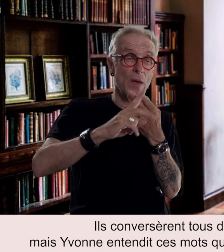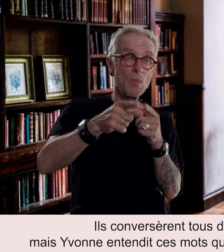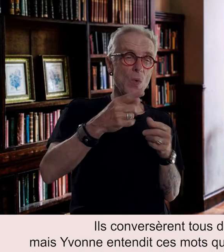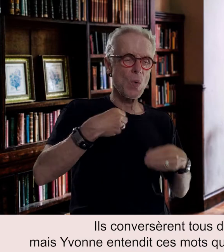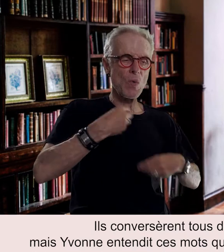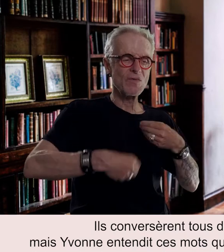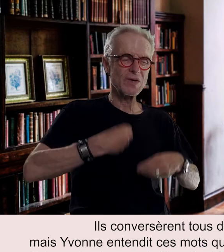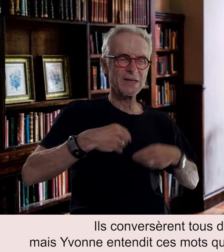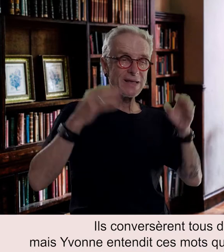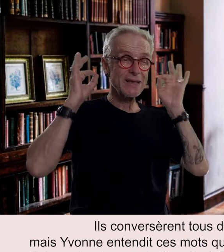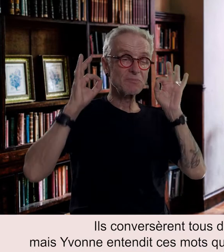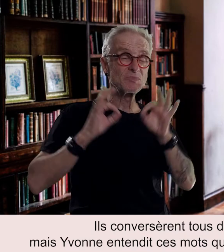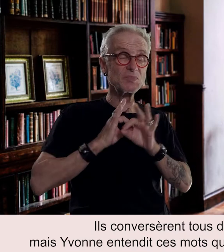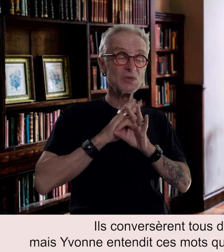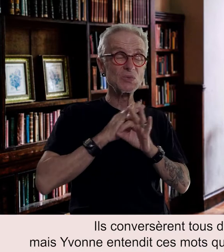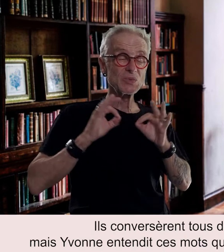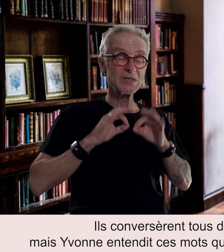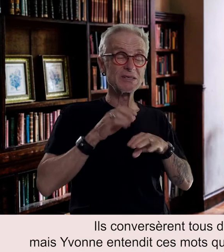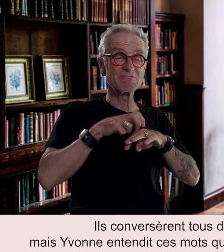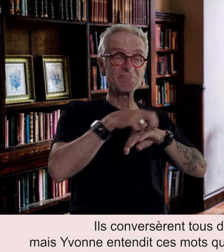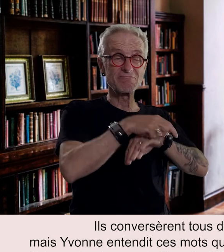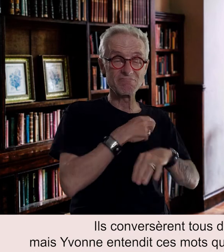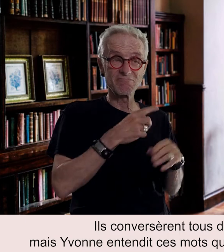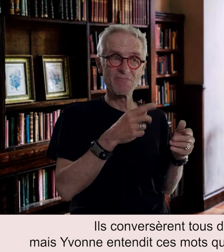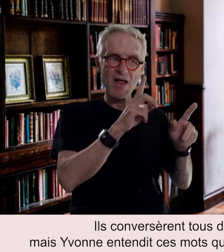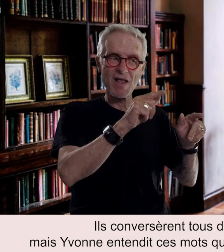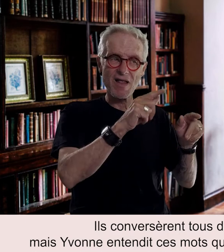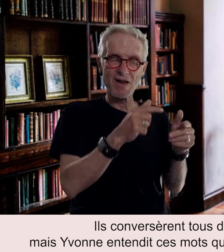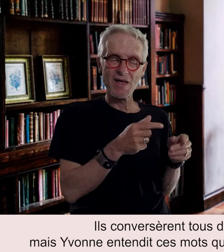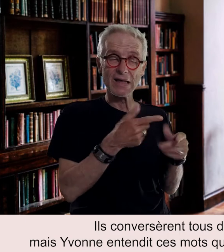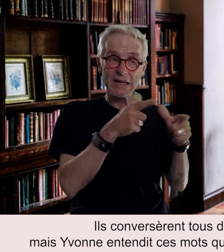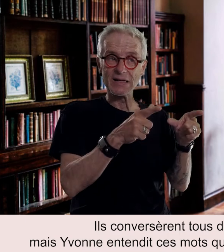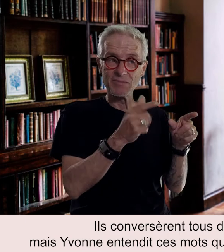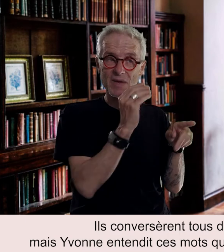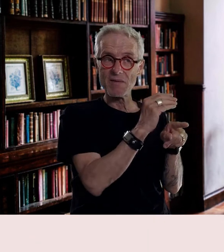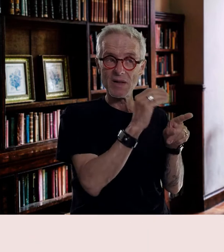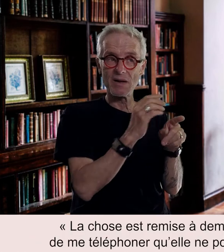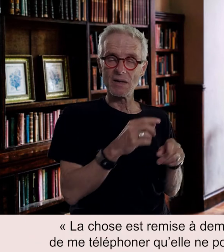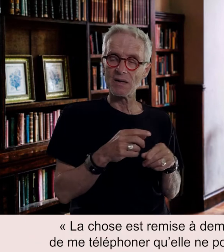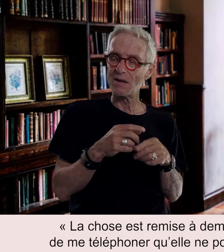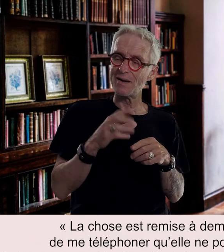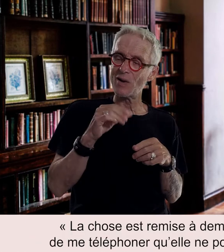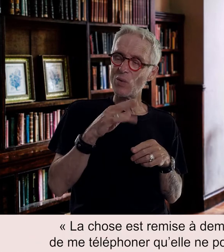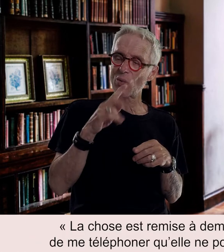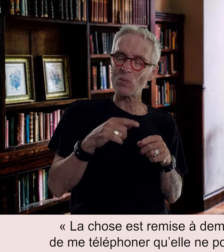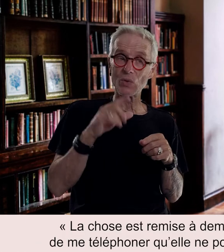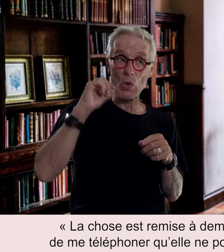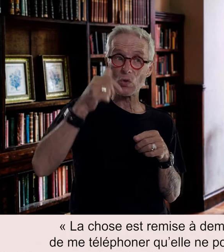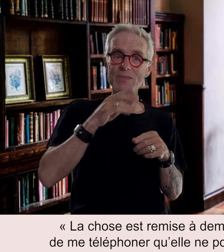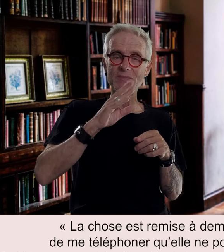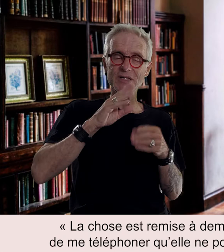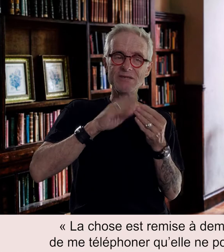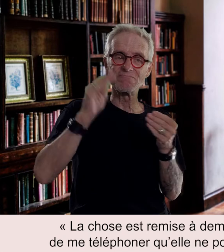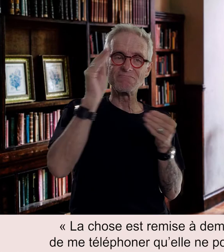l'ouvrier bijoutier. Il est à ma disposition. » Et le comte répliqua. « La chose est remise à demain midi.